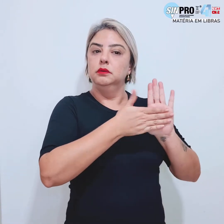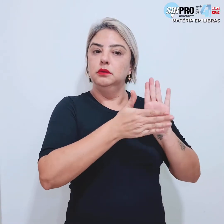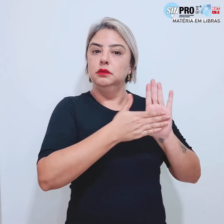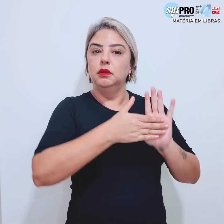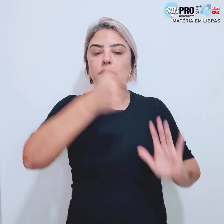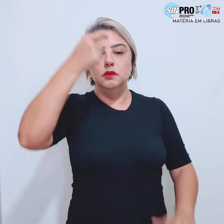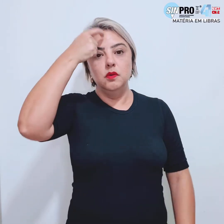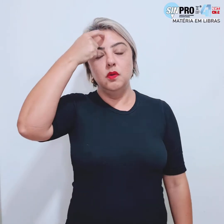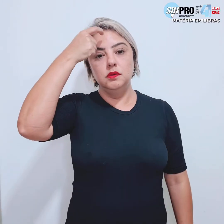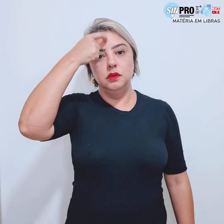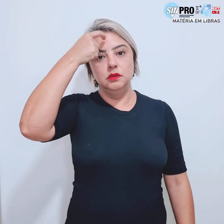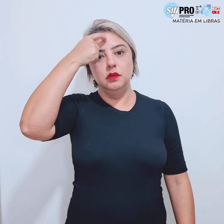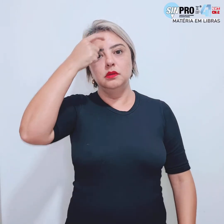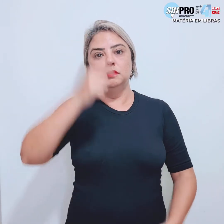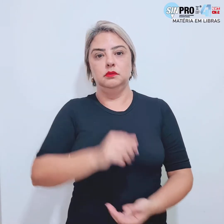campanhas de conscientização.